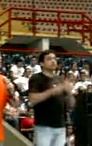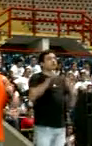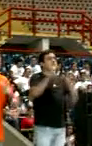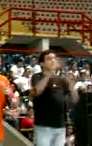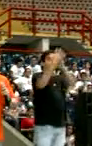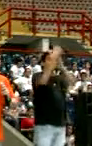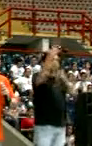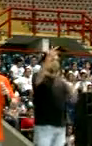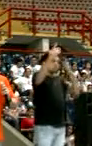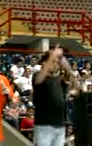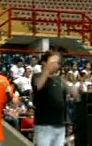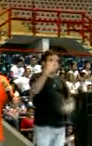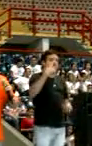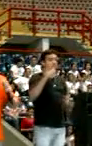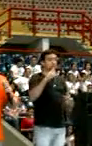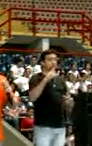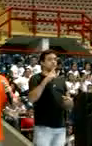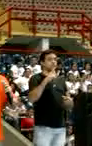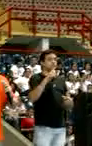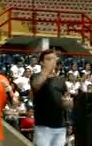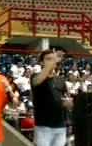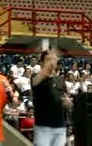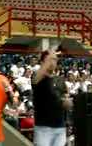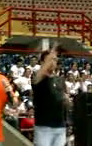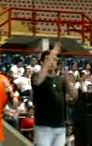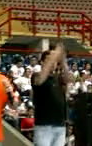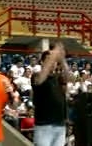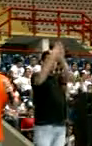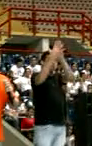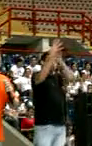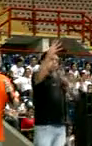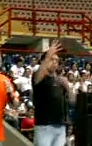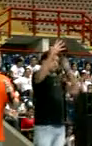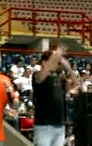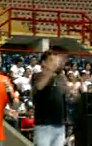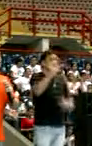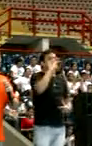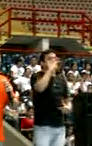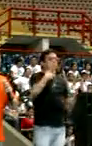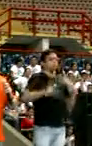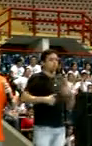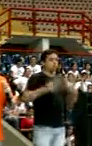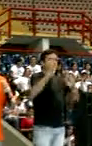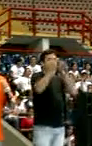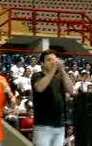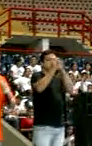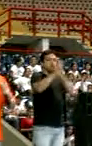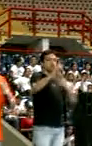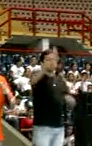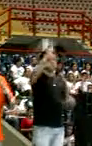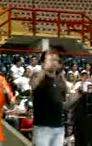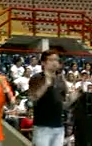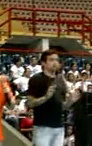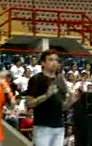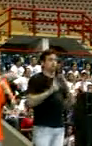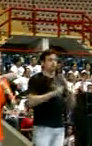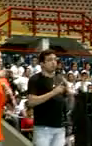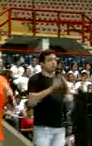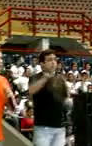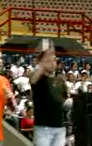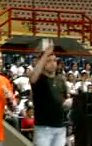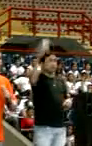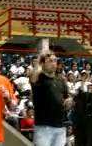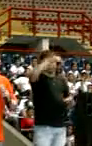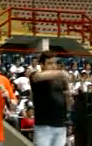imagem e semelhança de Deus? Imagem. Você se parece fisicamente com Deus. Até porque Deus veio